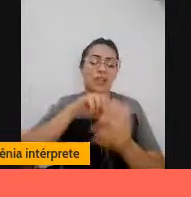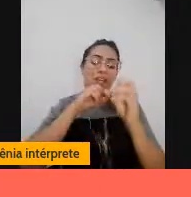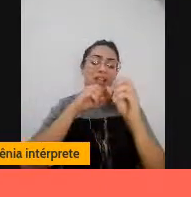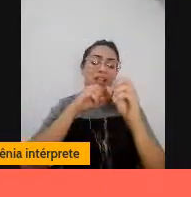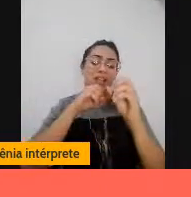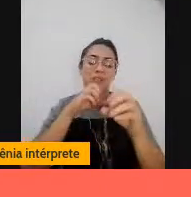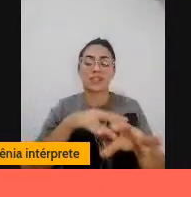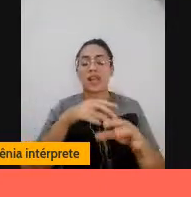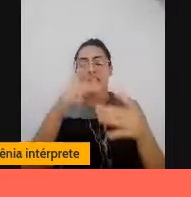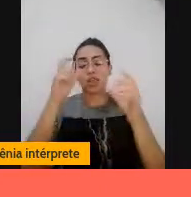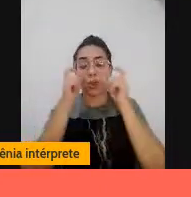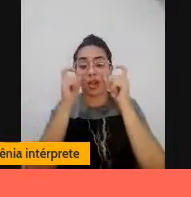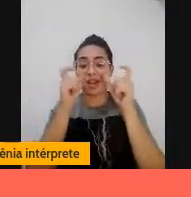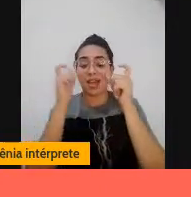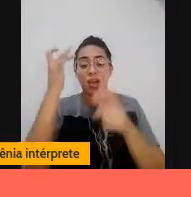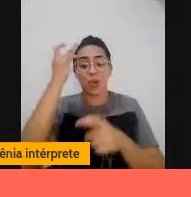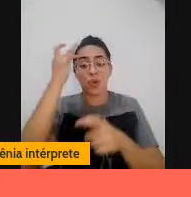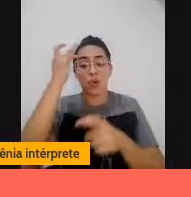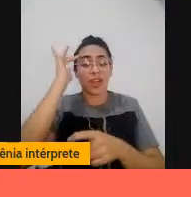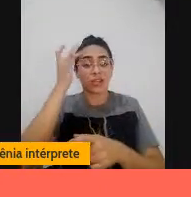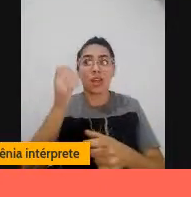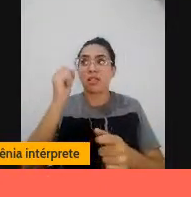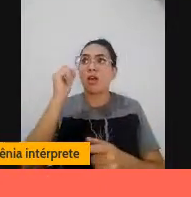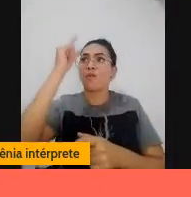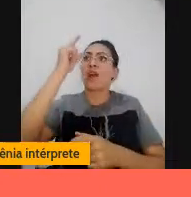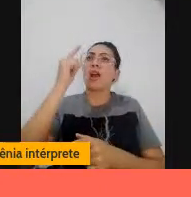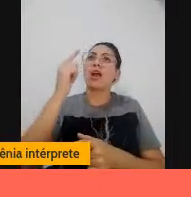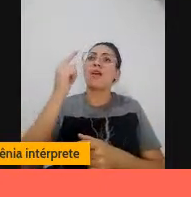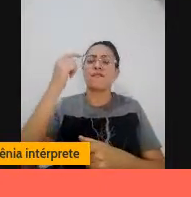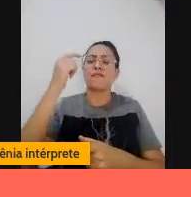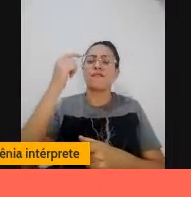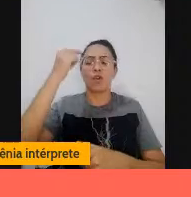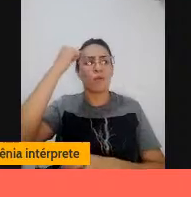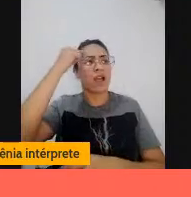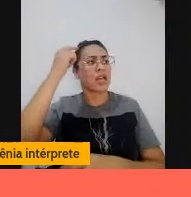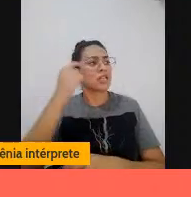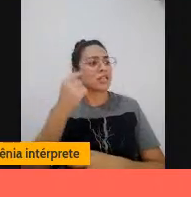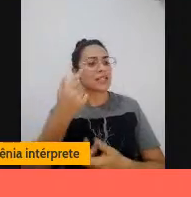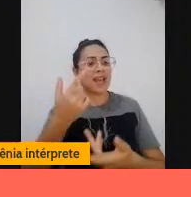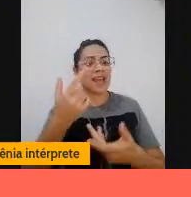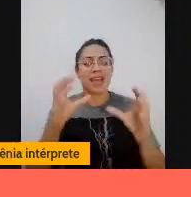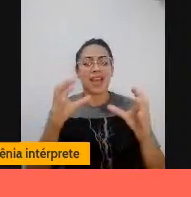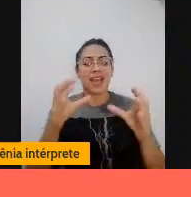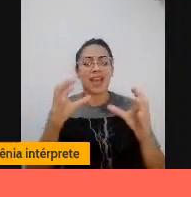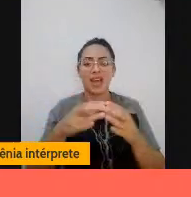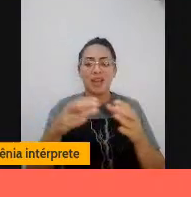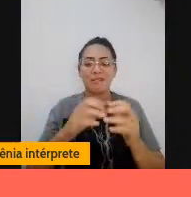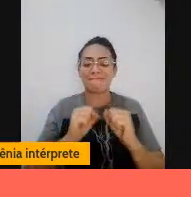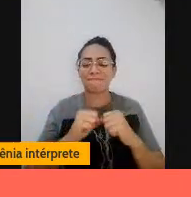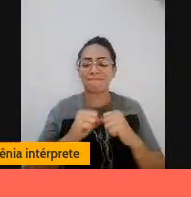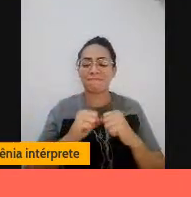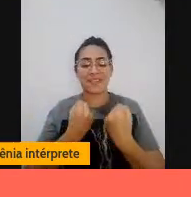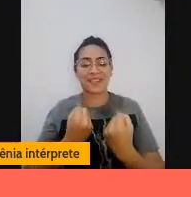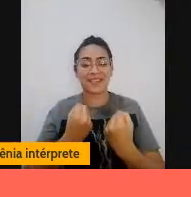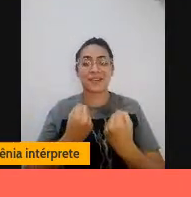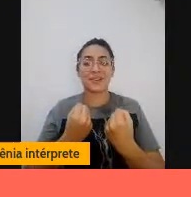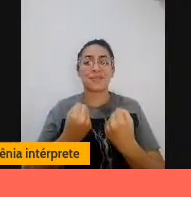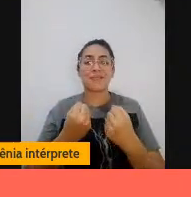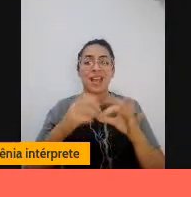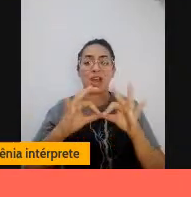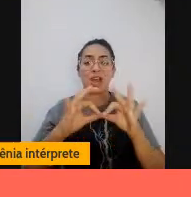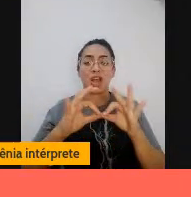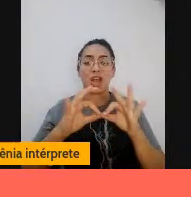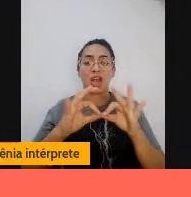porque é o seguinte, foi uma ideia arrojada da gente fazer isso no